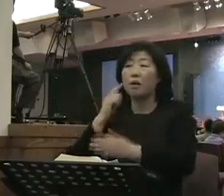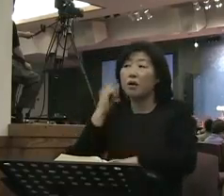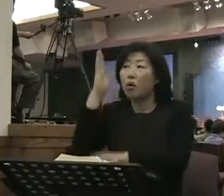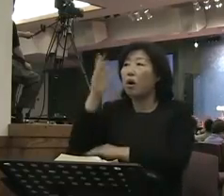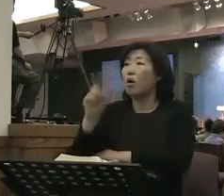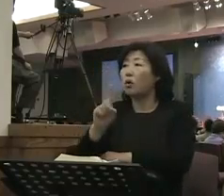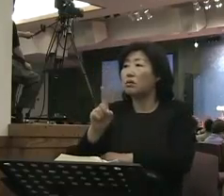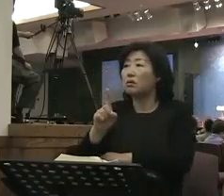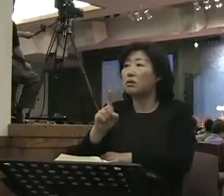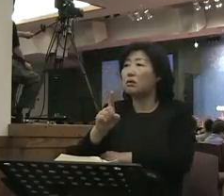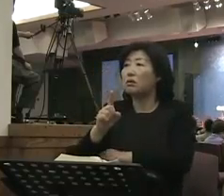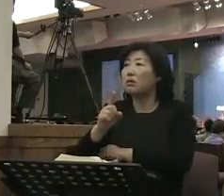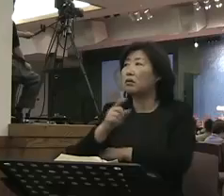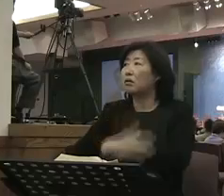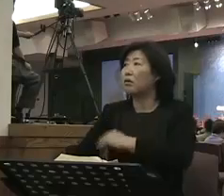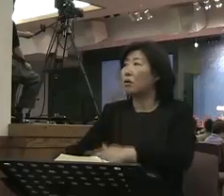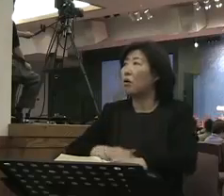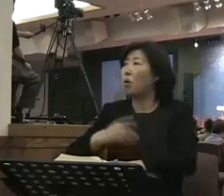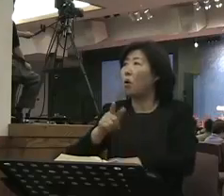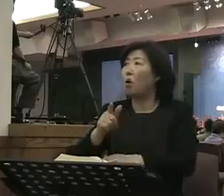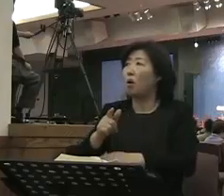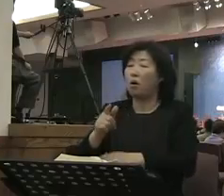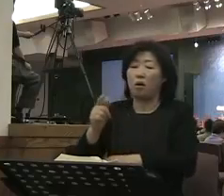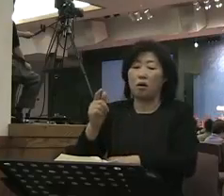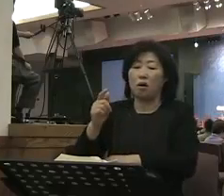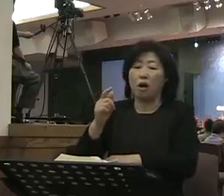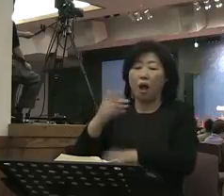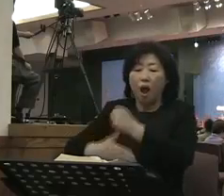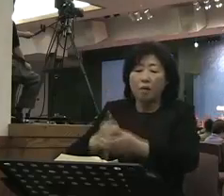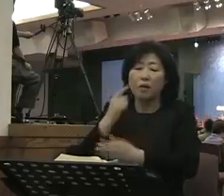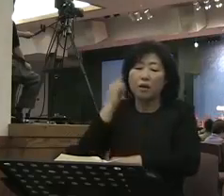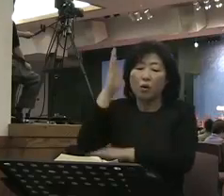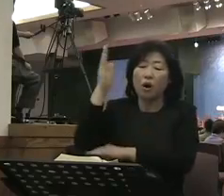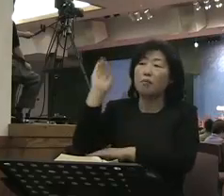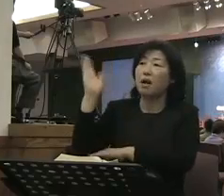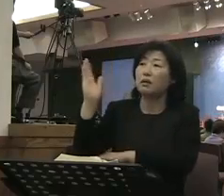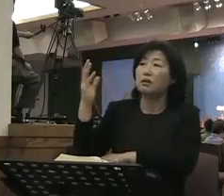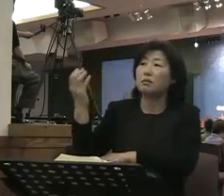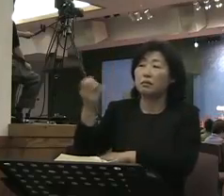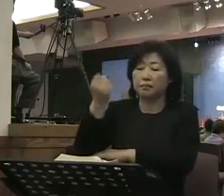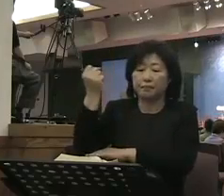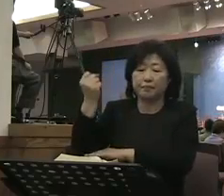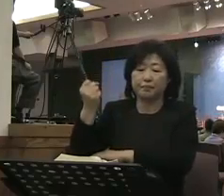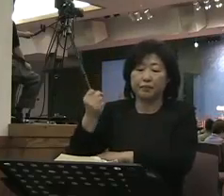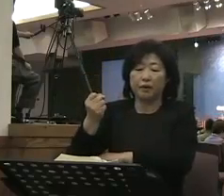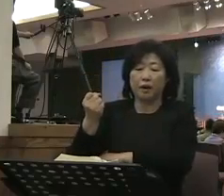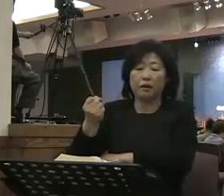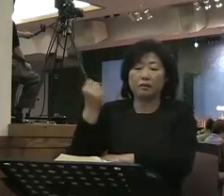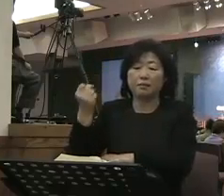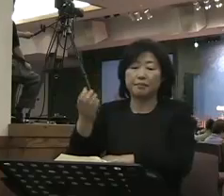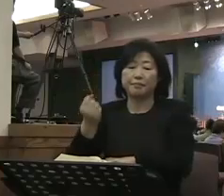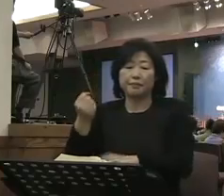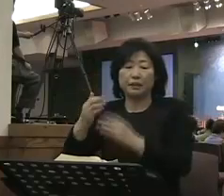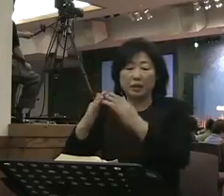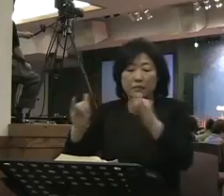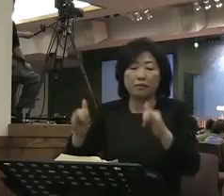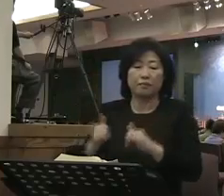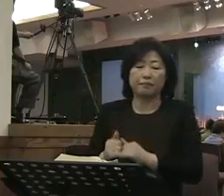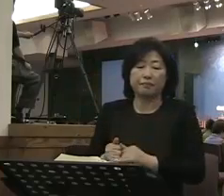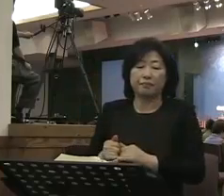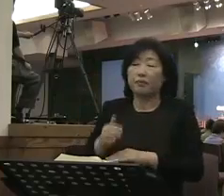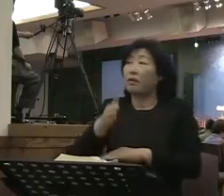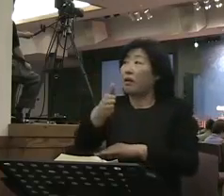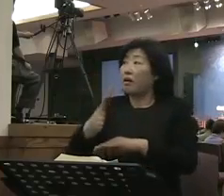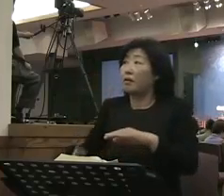어떻게 저버립니까? 하나님의 영광은 그의 말씀이었습니다. 하나님께서 그의 말씀을 가지고 사람들에게